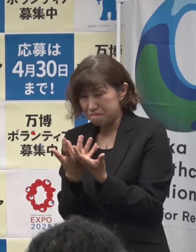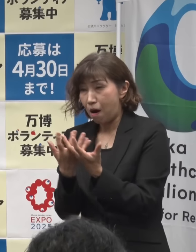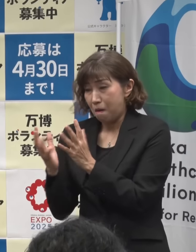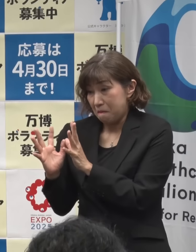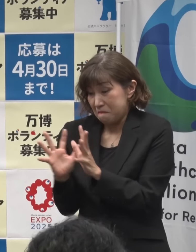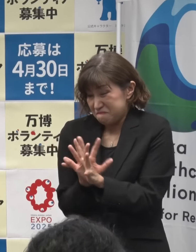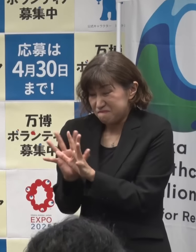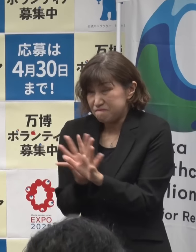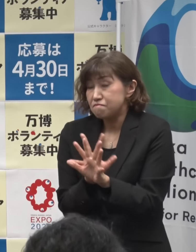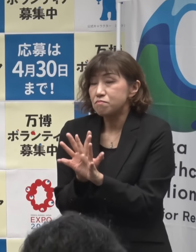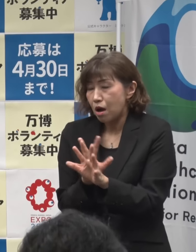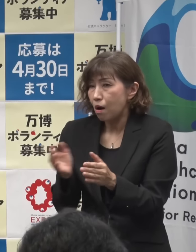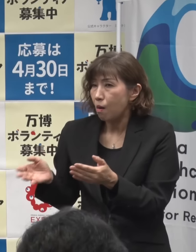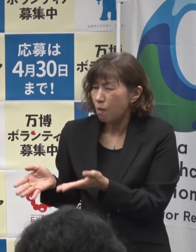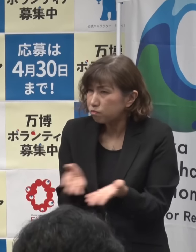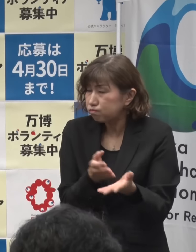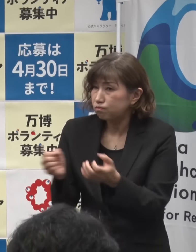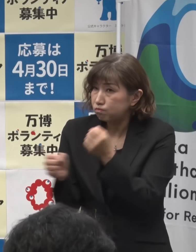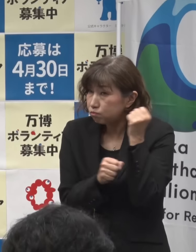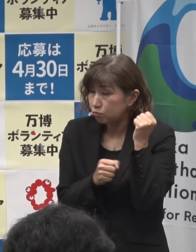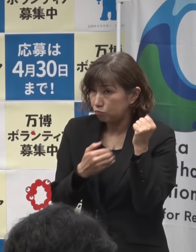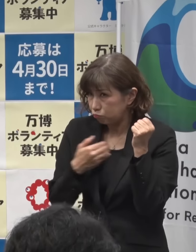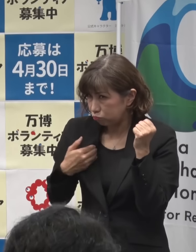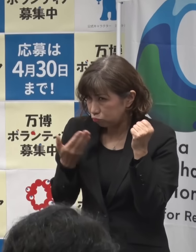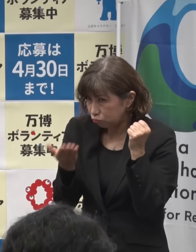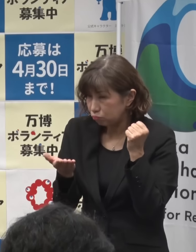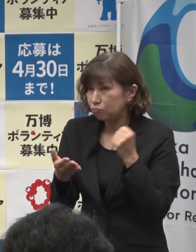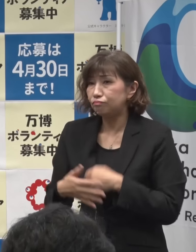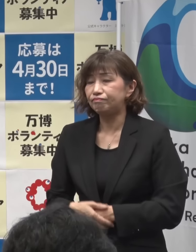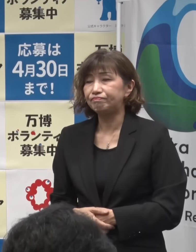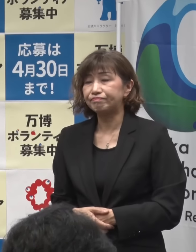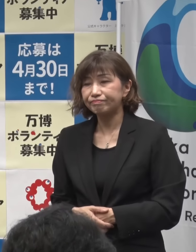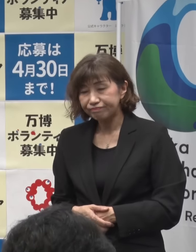というそのあたりについてお考えございますでしょうか。